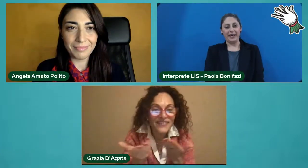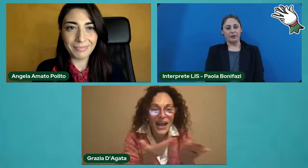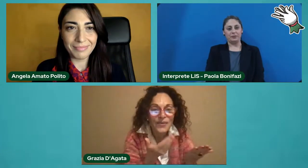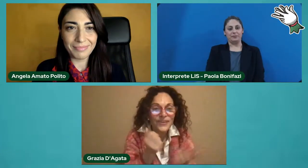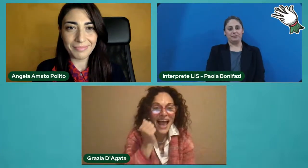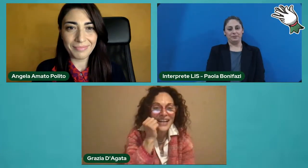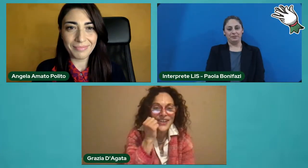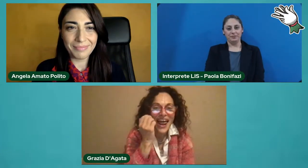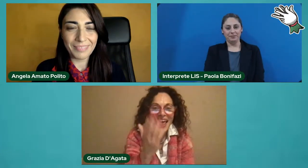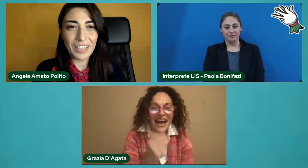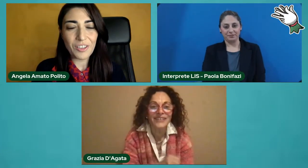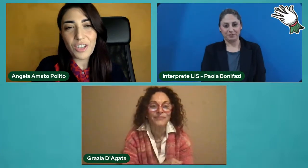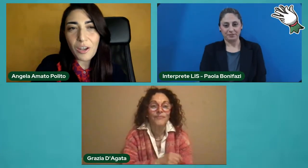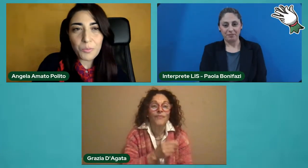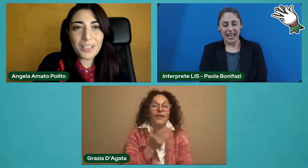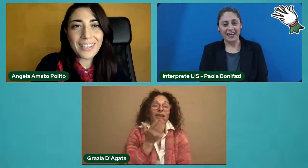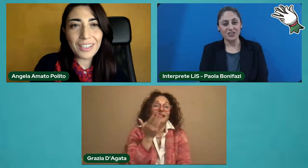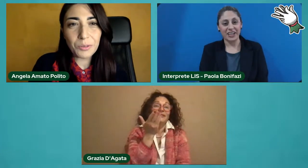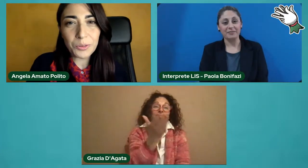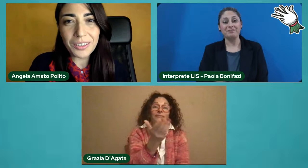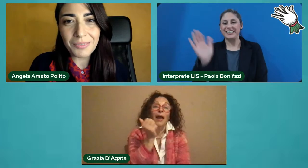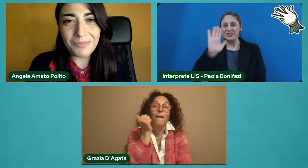Prego. Ciao, buonasera a Angela. tutti.